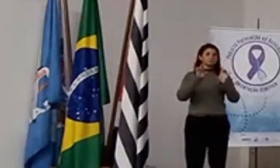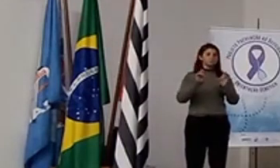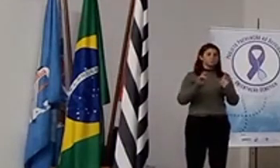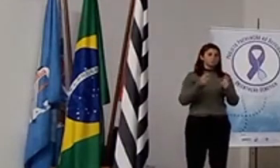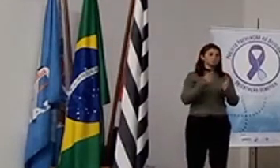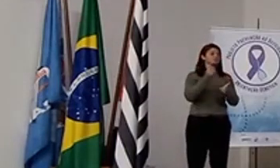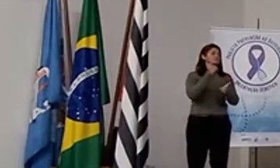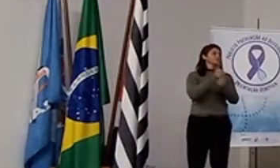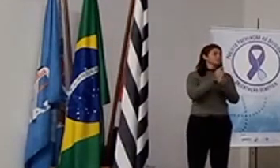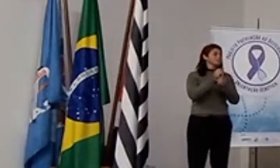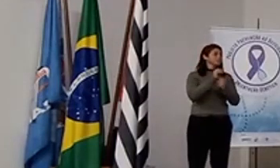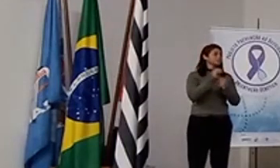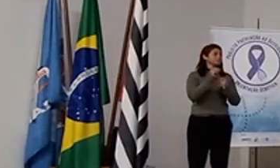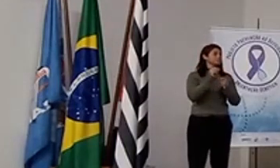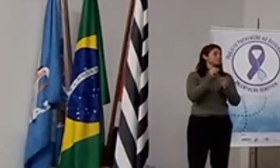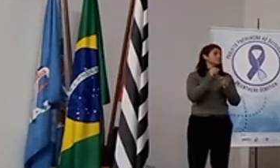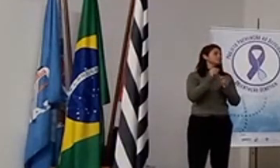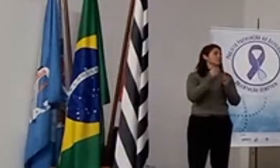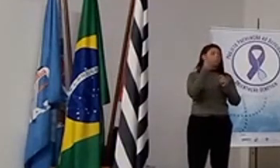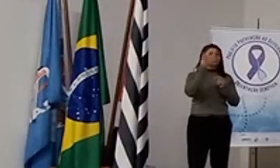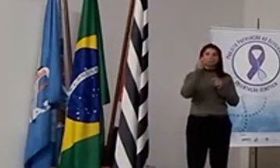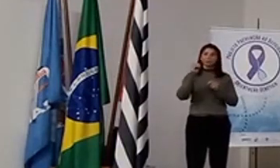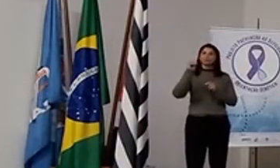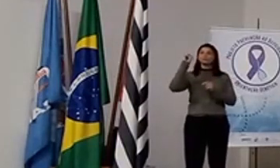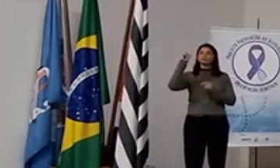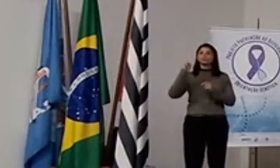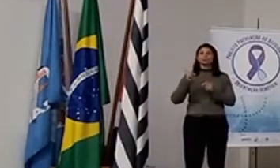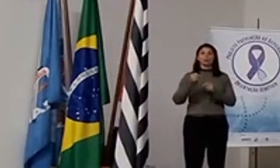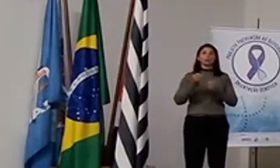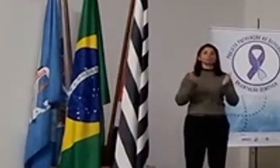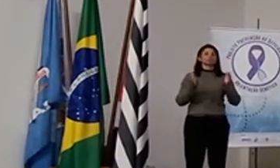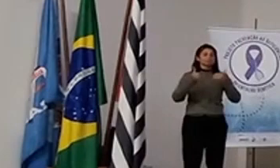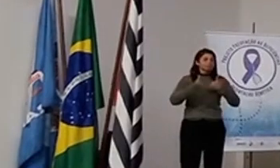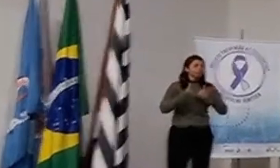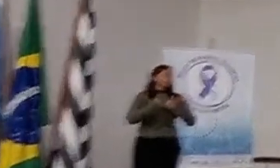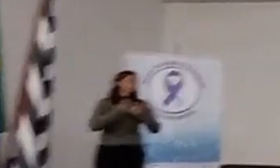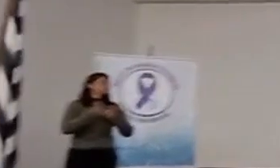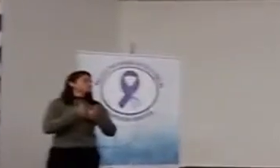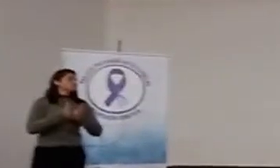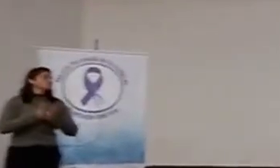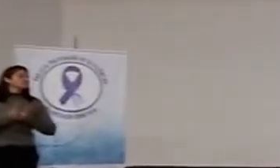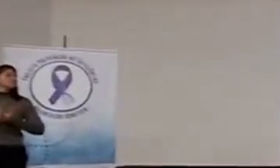48% com transtorno do espectro do autismo.